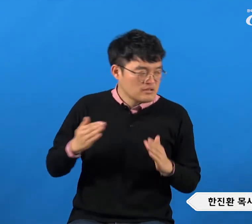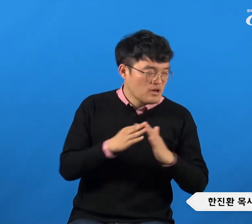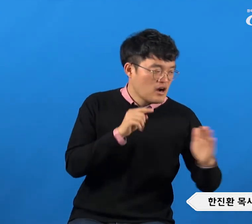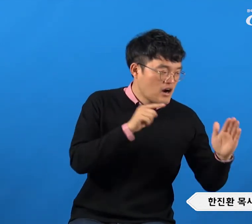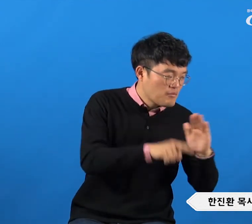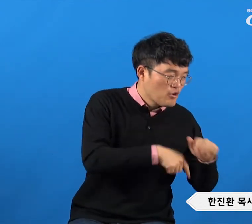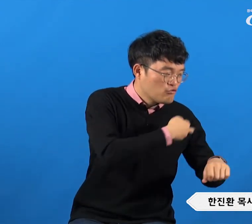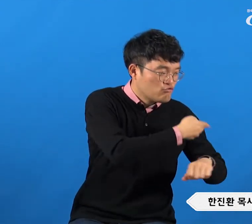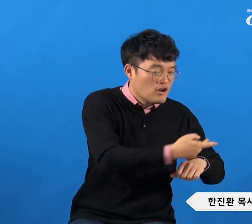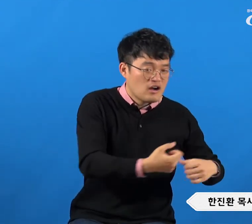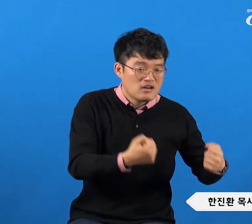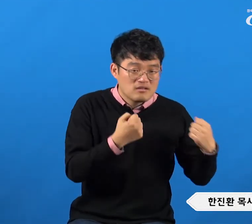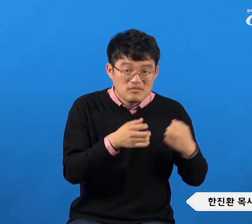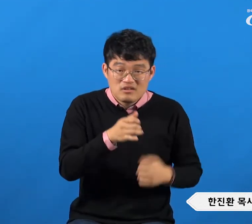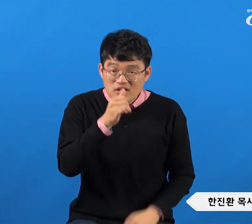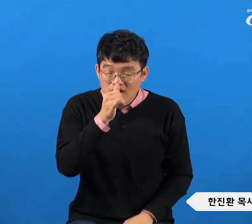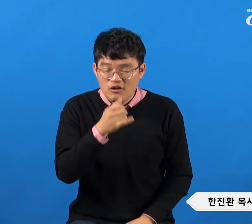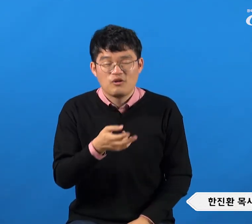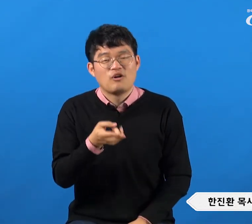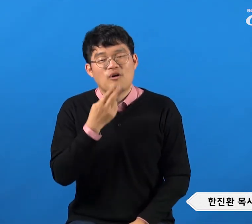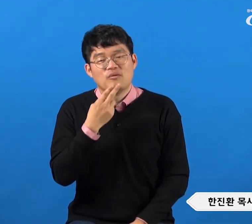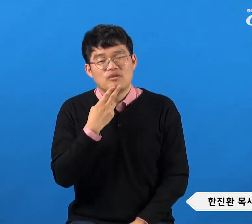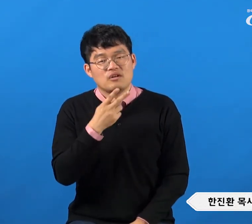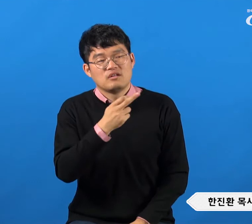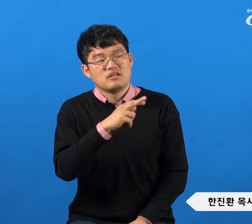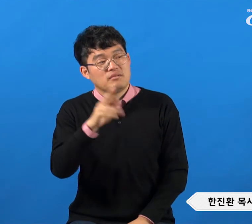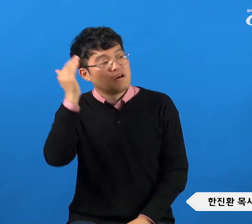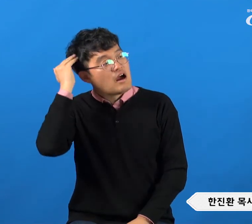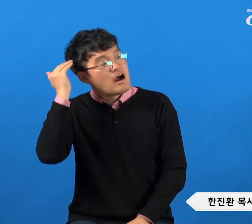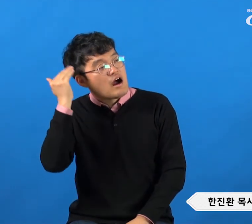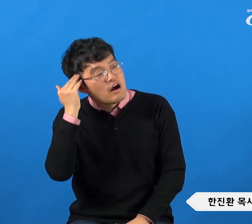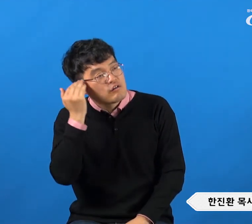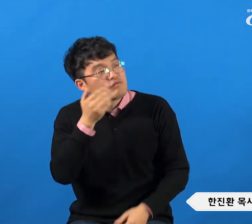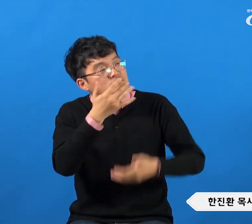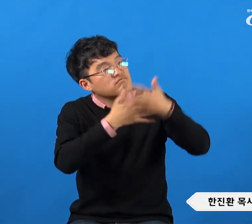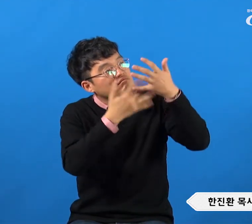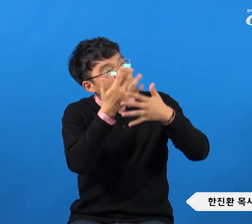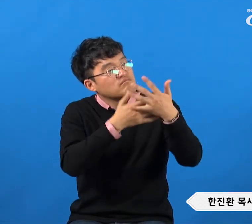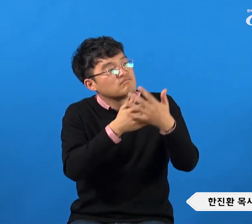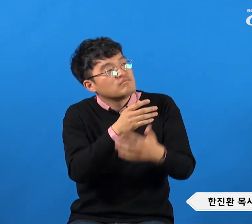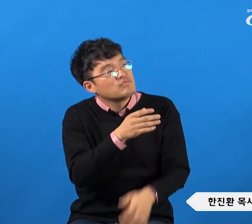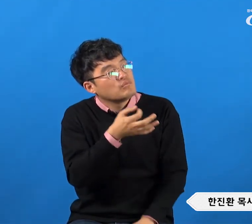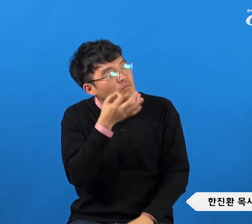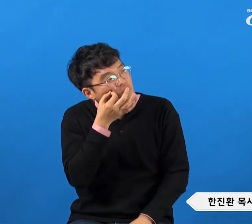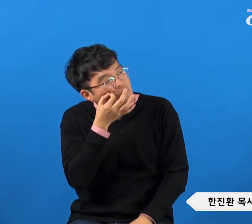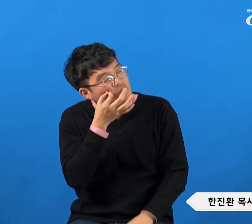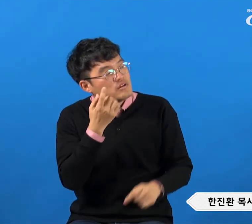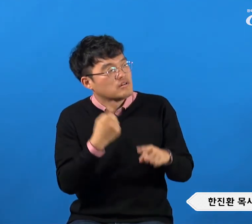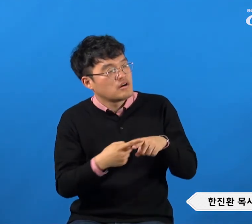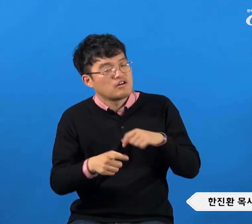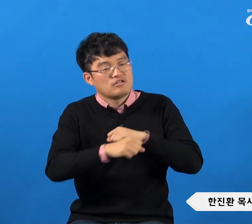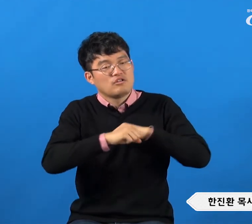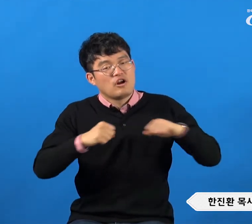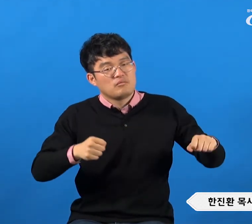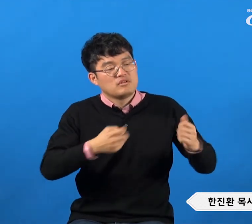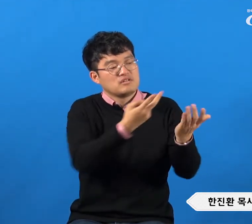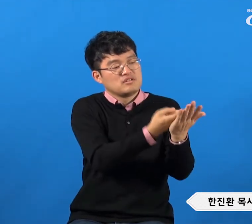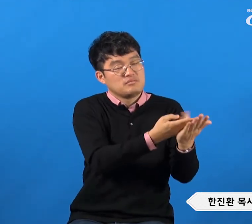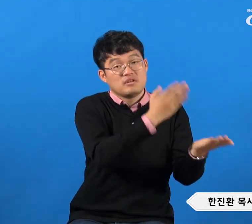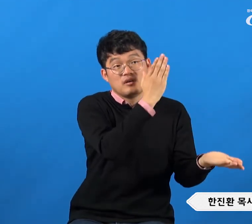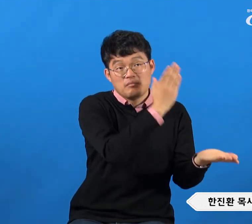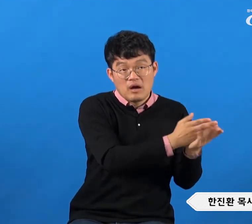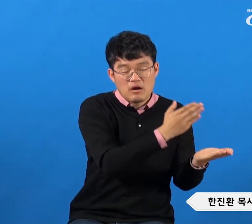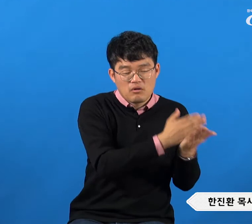수영할 마음이 어디 있습니까? TV에서 한국 드라마 조금 보다가 그 넓은 침대